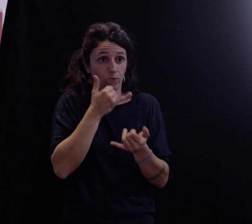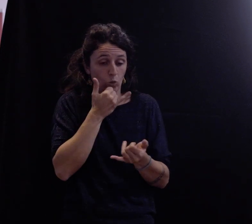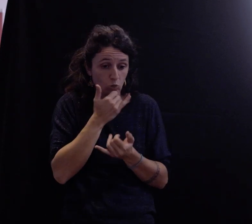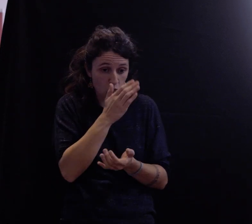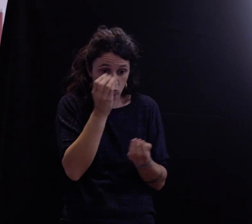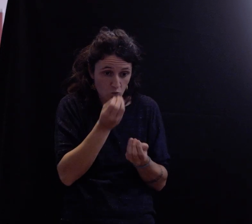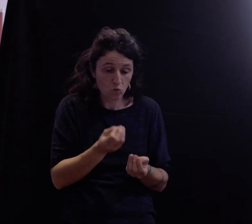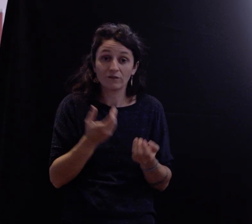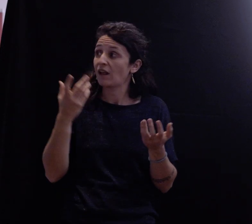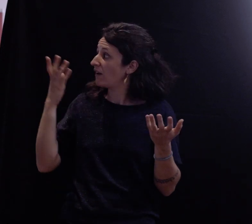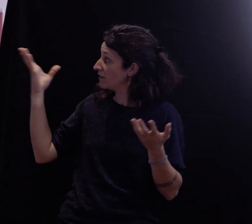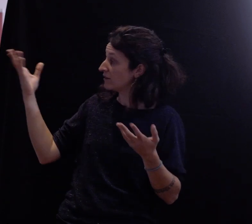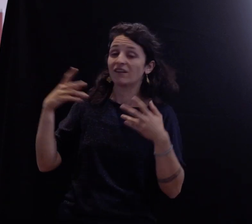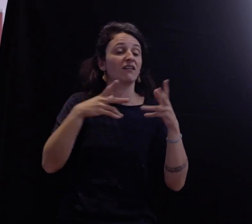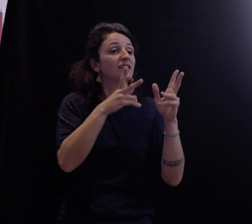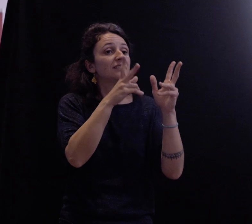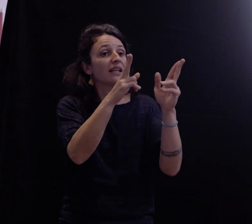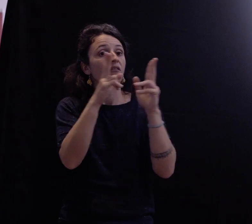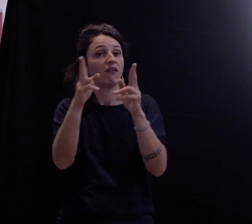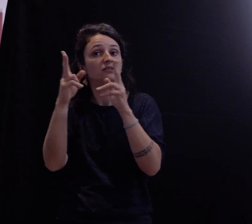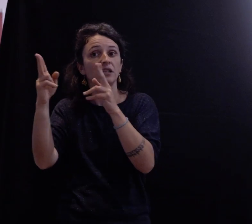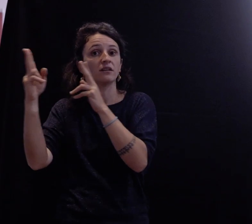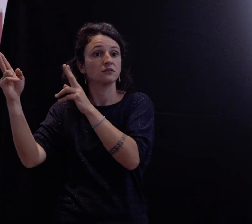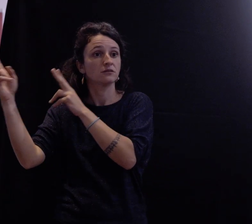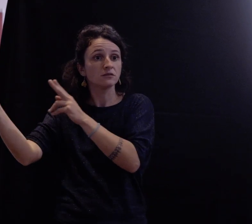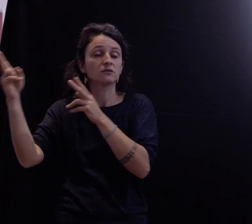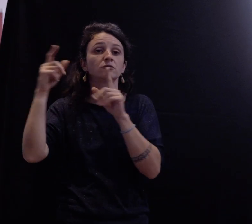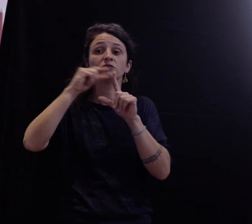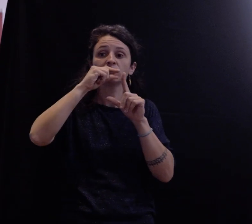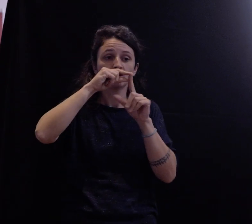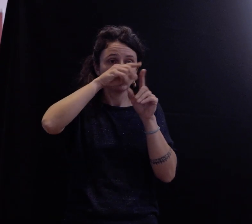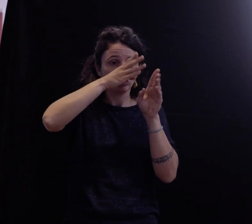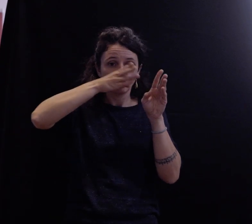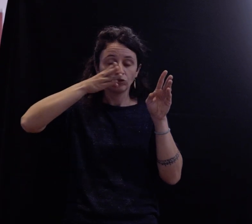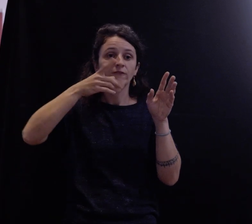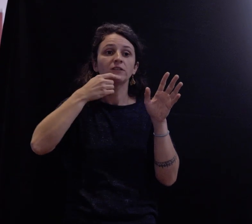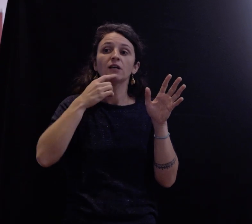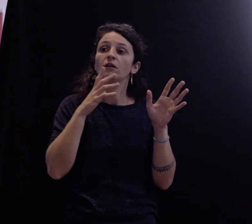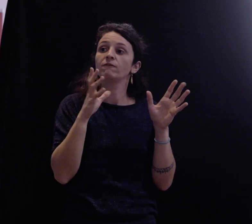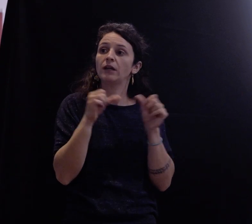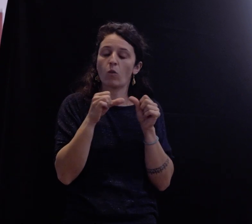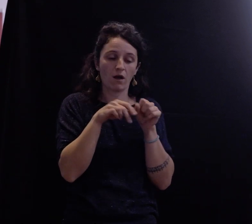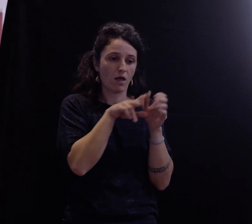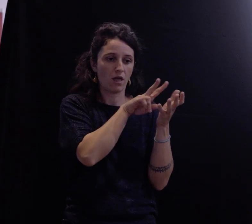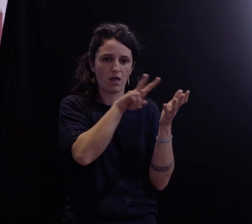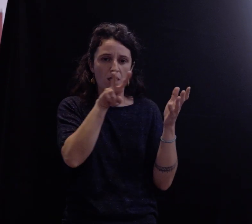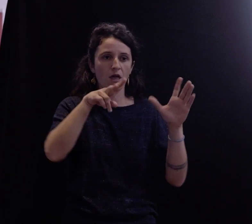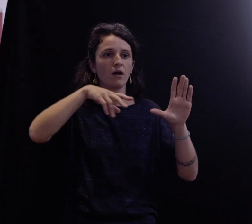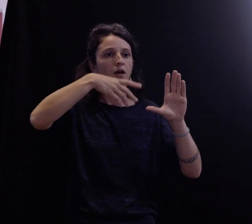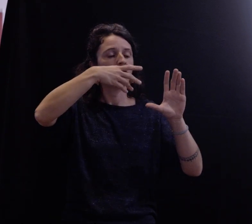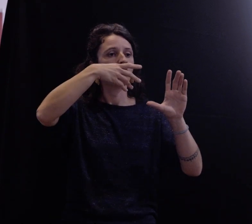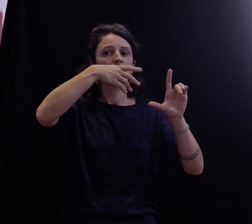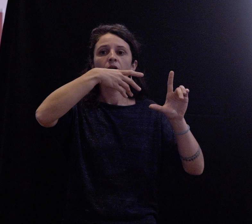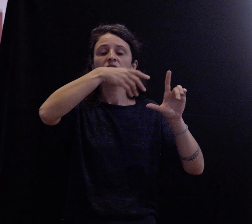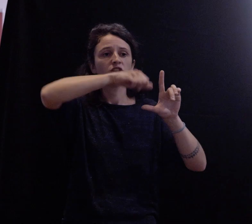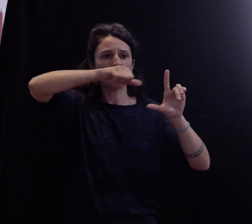de génomes. Donc ça, c'est des techniques assez récentes. Ça permet de lire l'ensemble des gènes. Donc la différence entre les